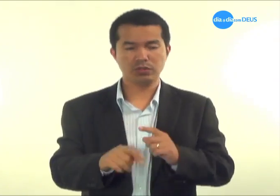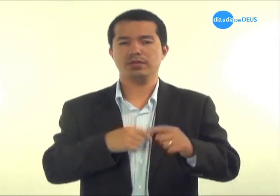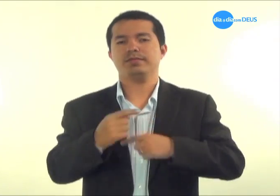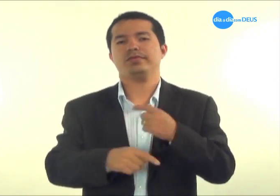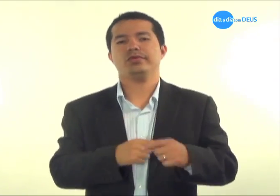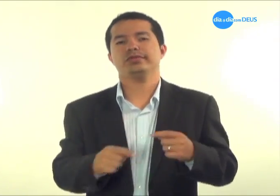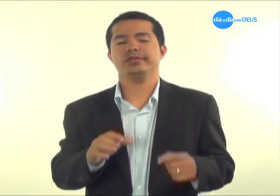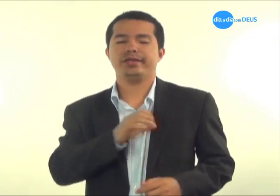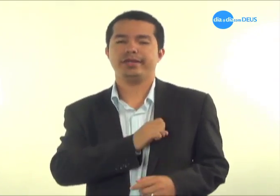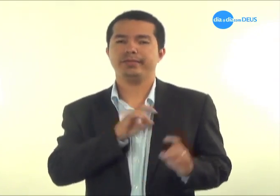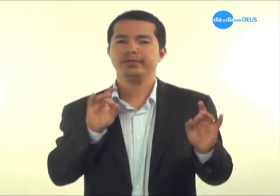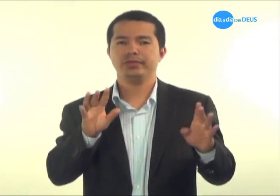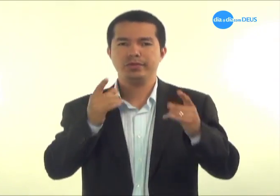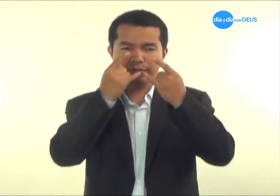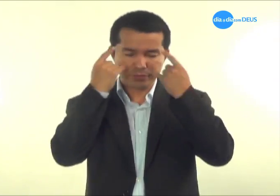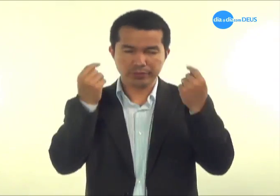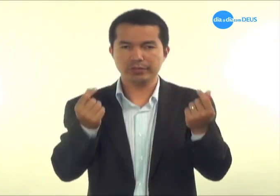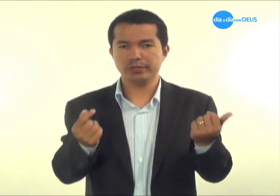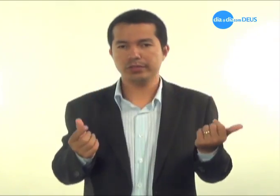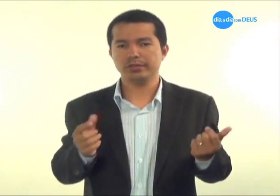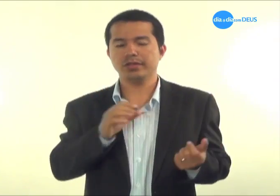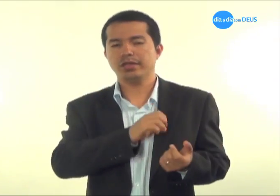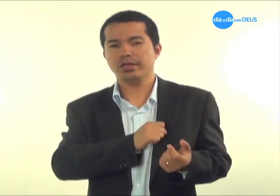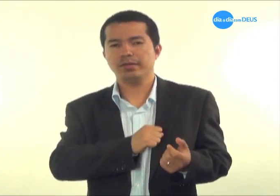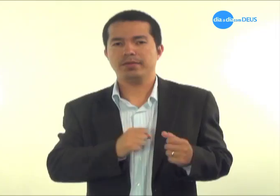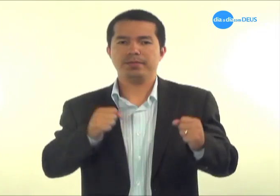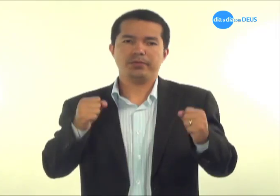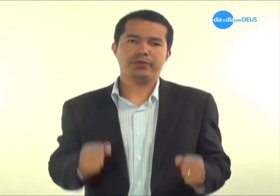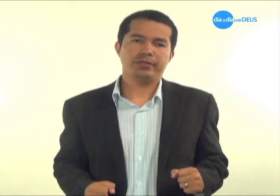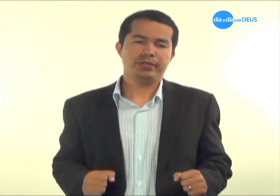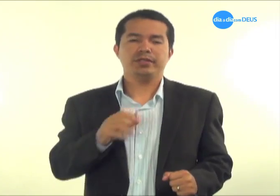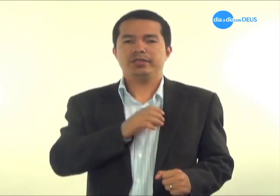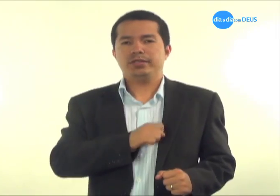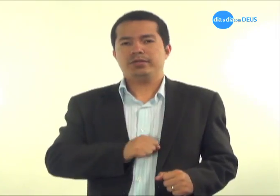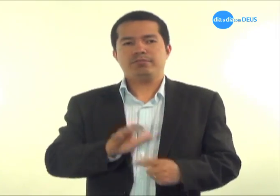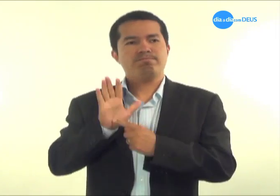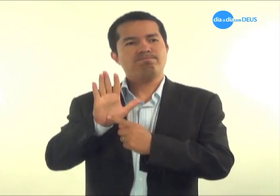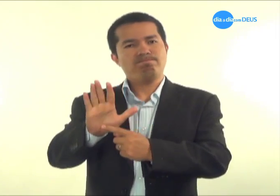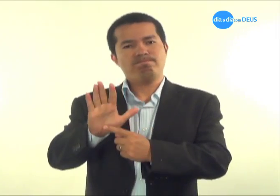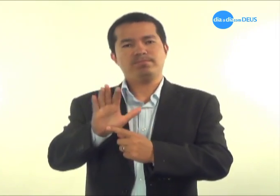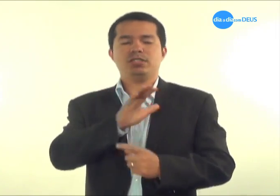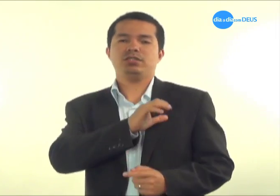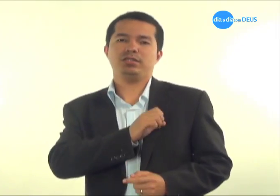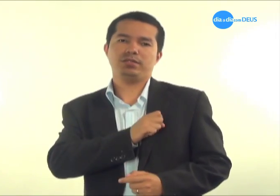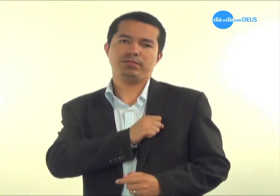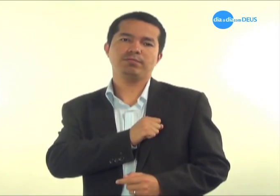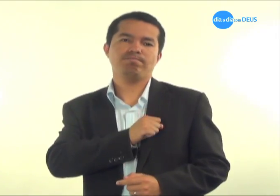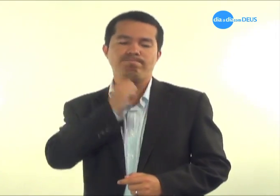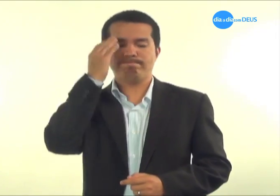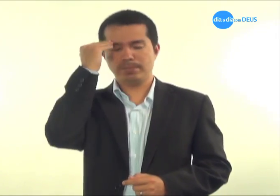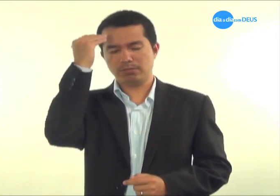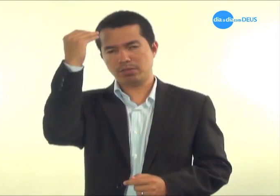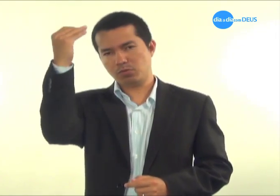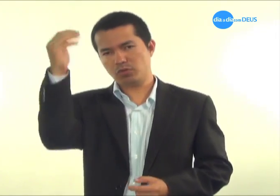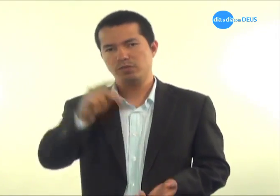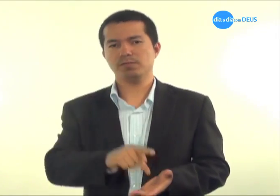por dinheiro, amor por posição, amor por status. E a Bíblia vai dizer